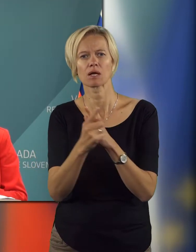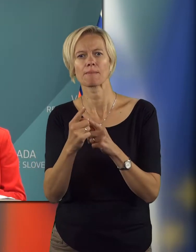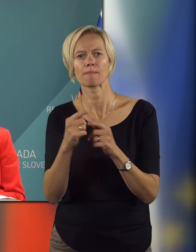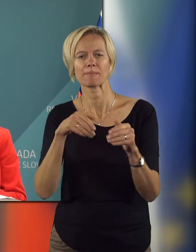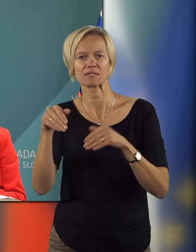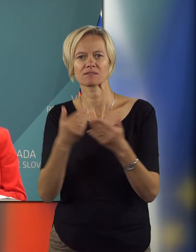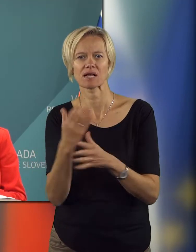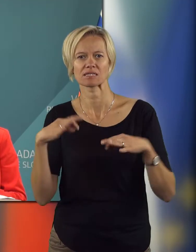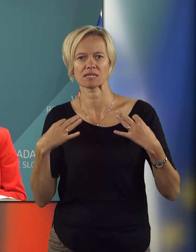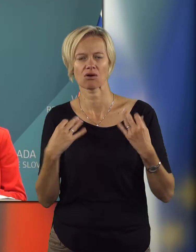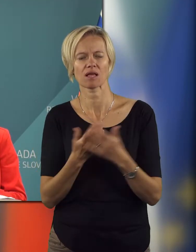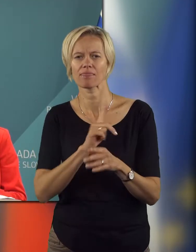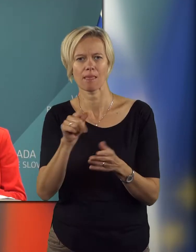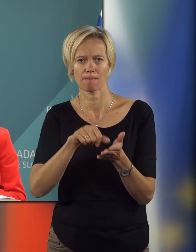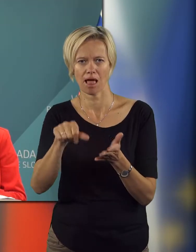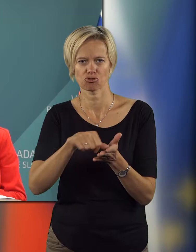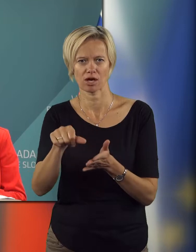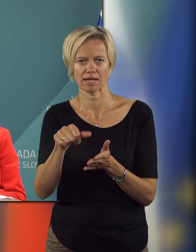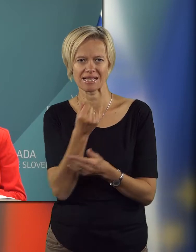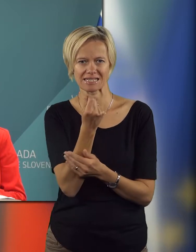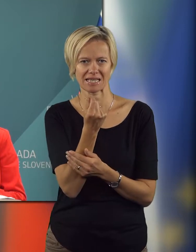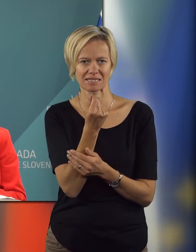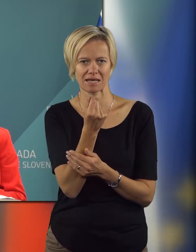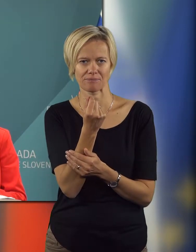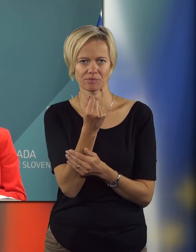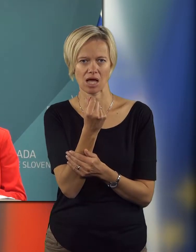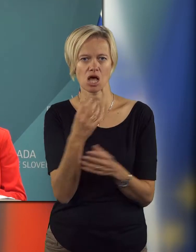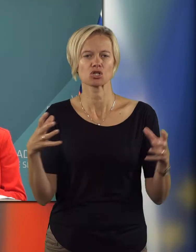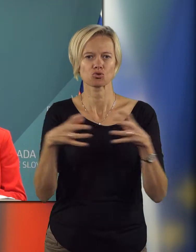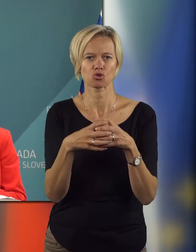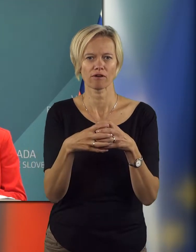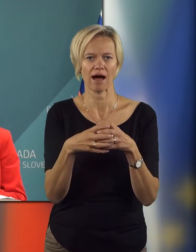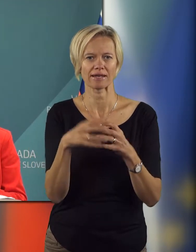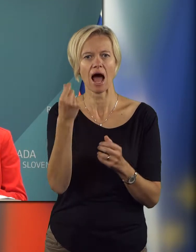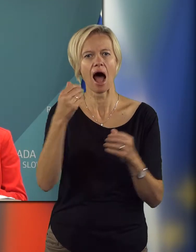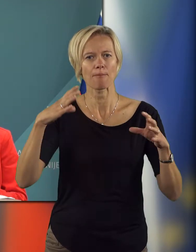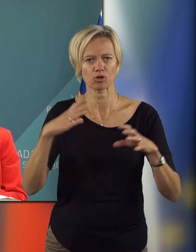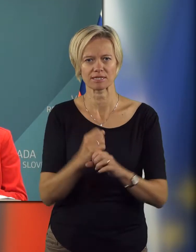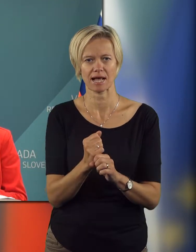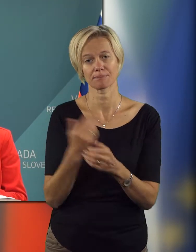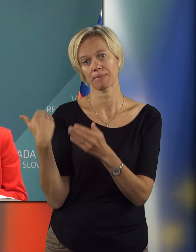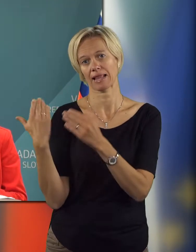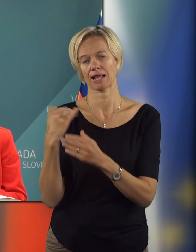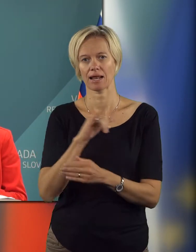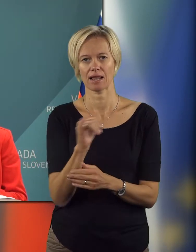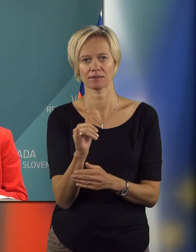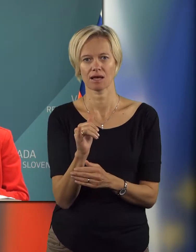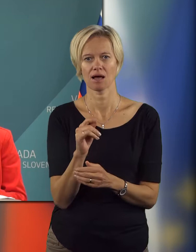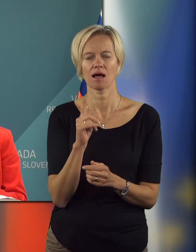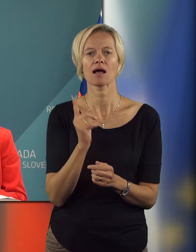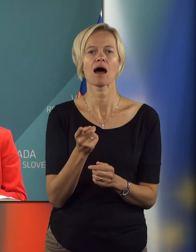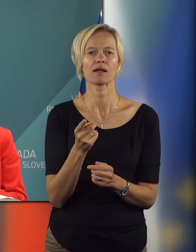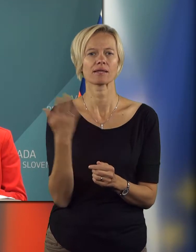oziroma Ministrstva za zdravje za neplačane zneske združevanja amortizacije iz preteklih let, kar je